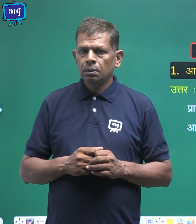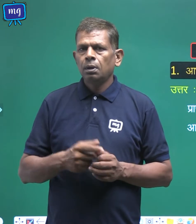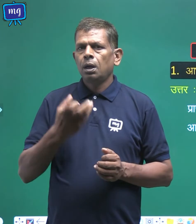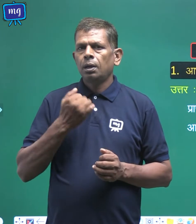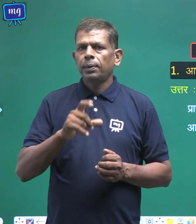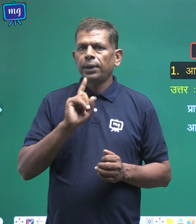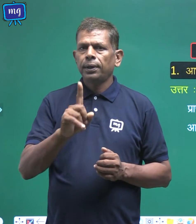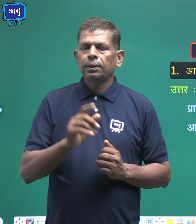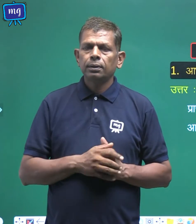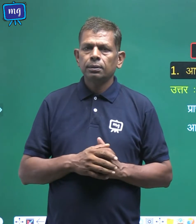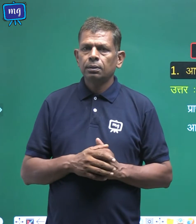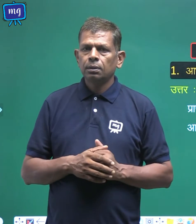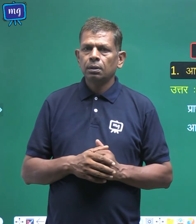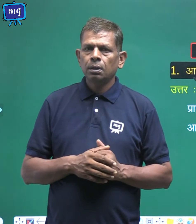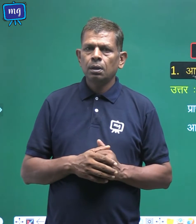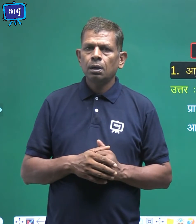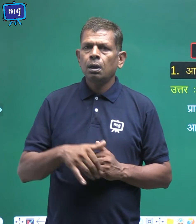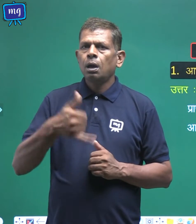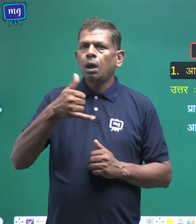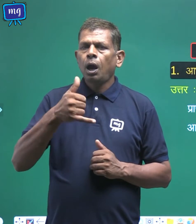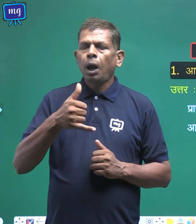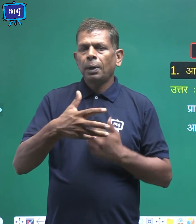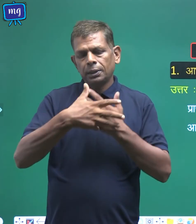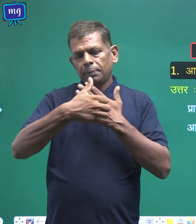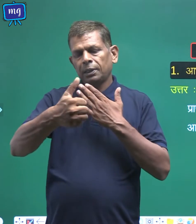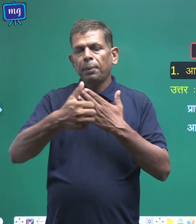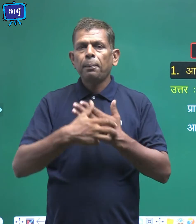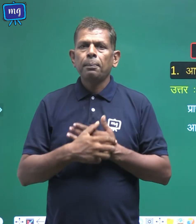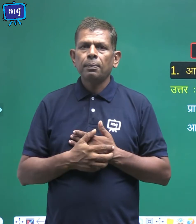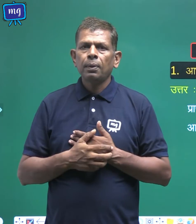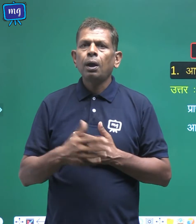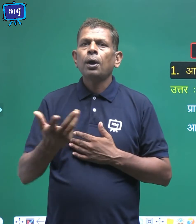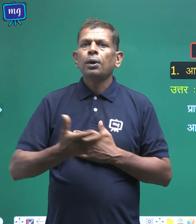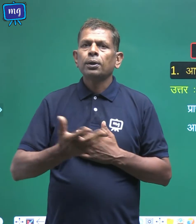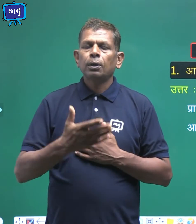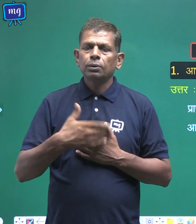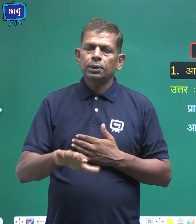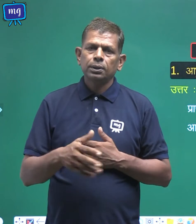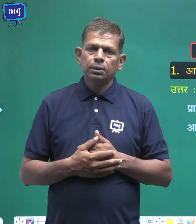नंबर 1, आभासी प्रतिबिंब क्या होता है?